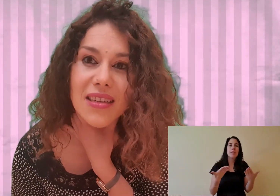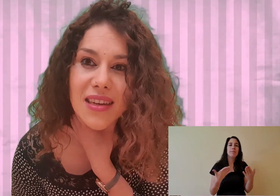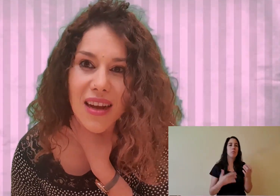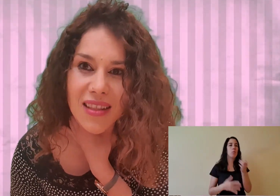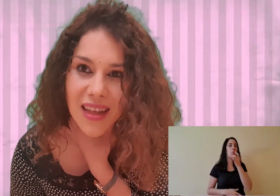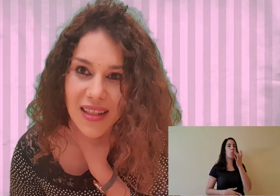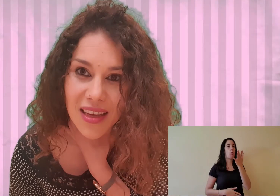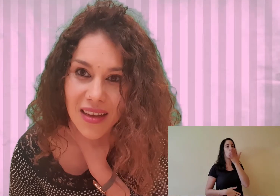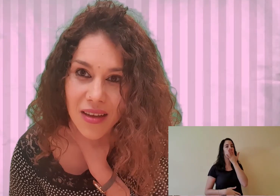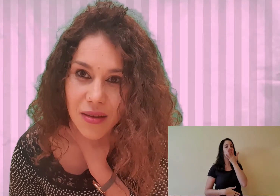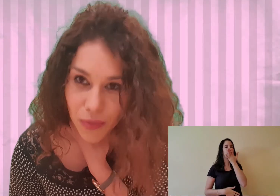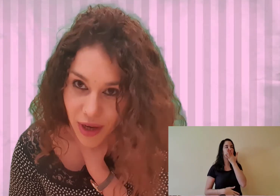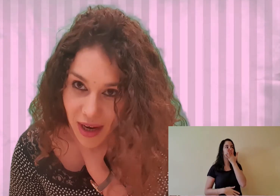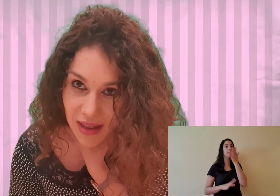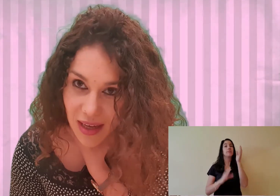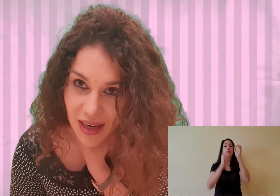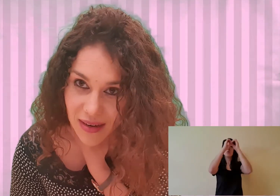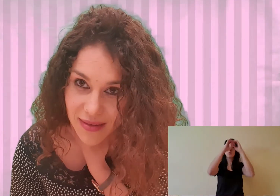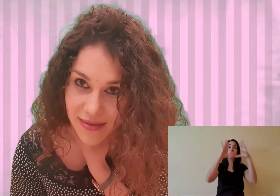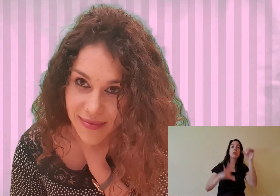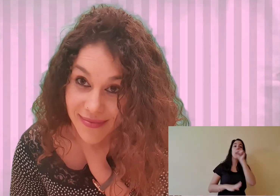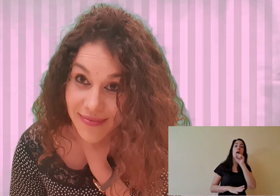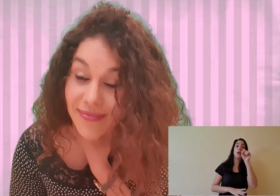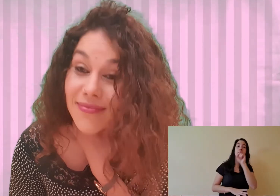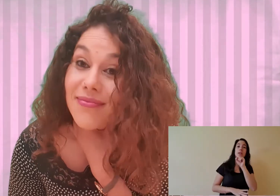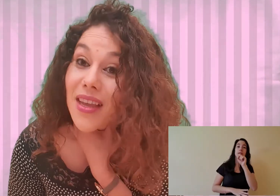y quiere ser cantante. ¿Podrá cantar?